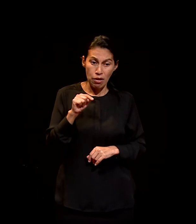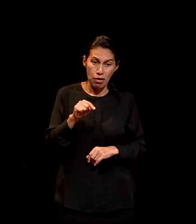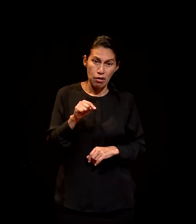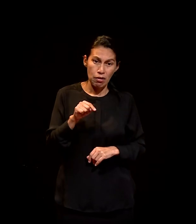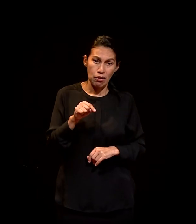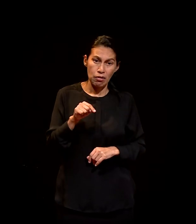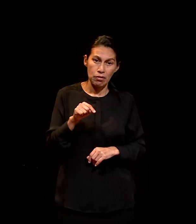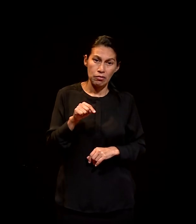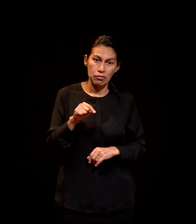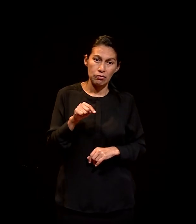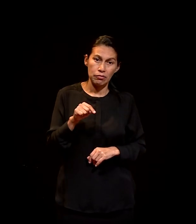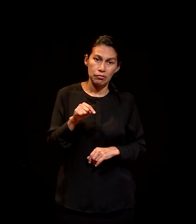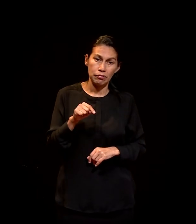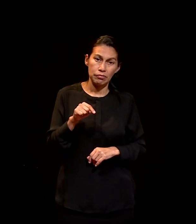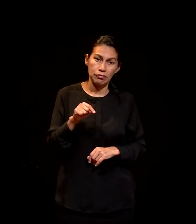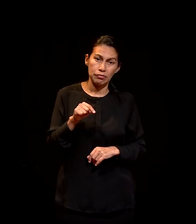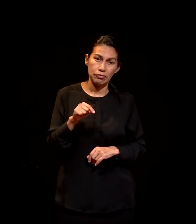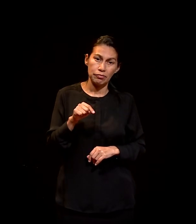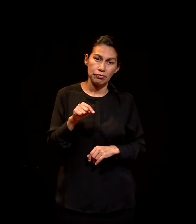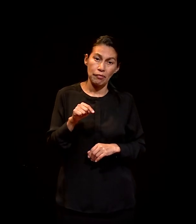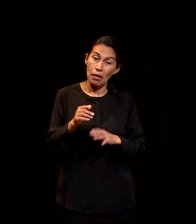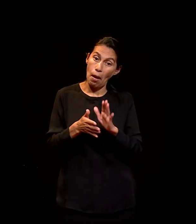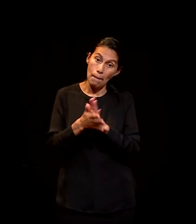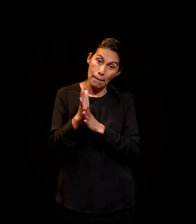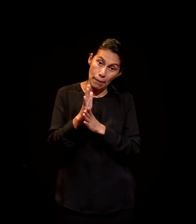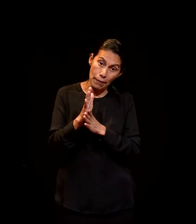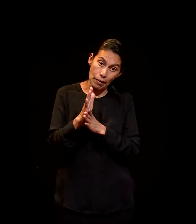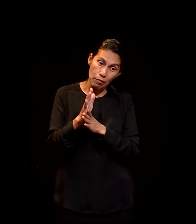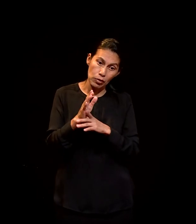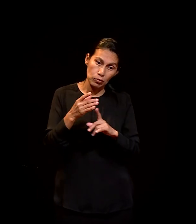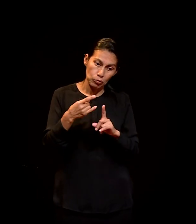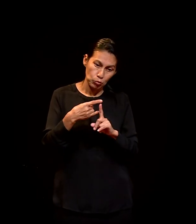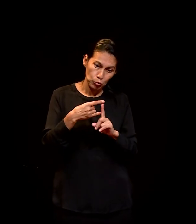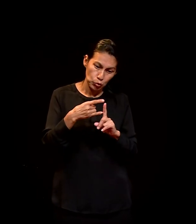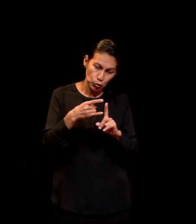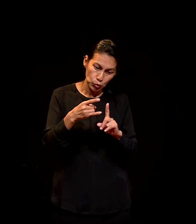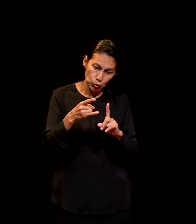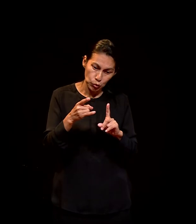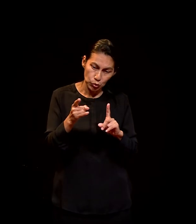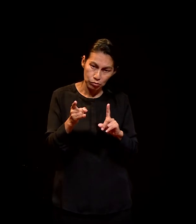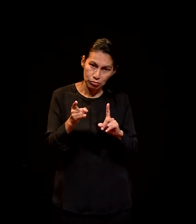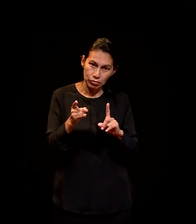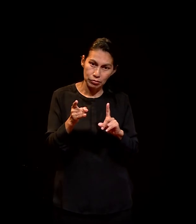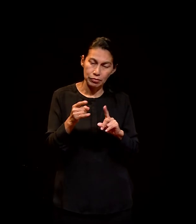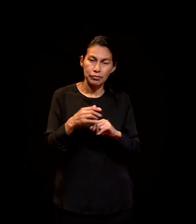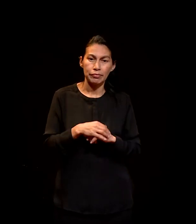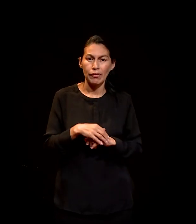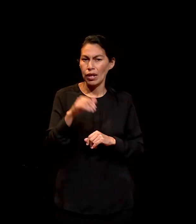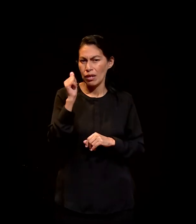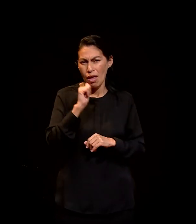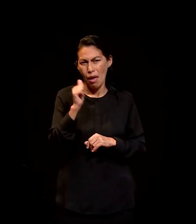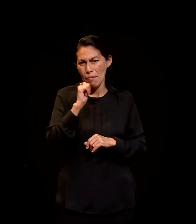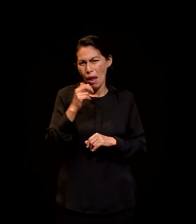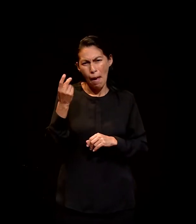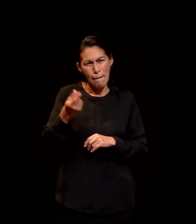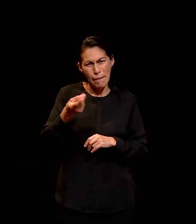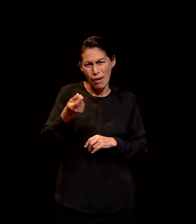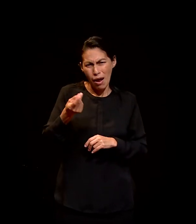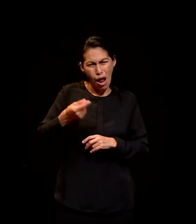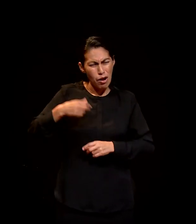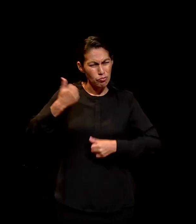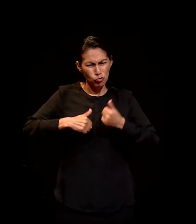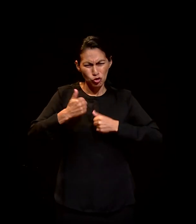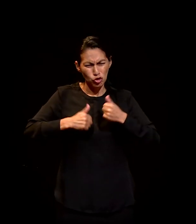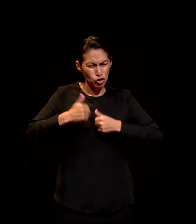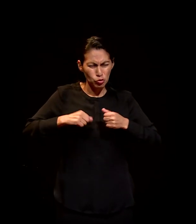problema siempre que vaya vamos a salir por el portón cuando tenemos que abrir y siempre siempre los perros corren